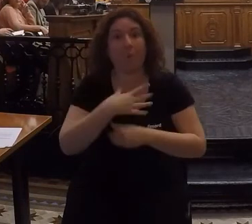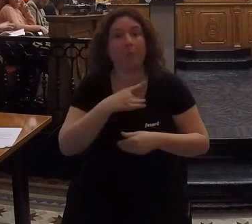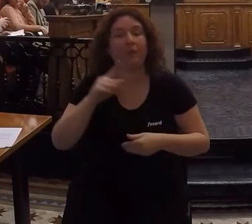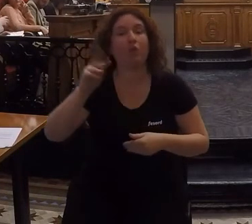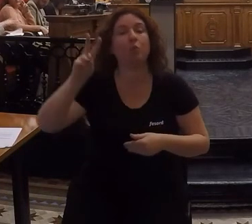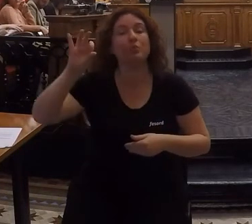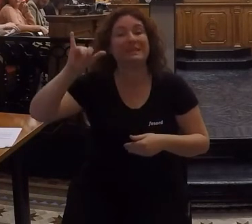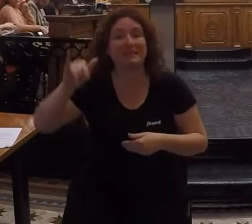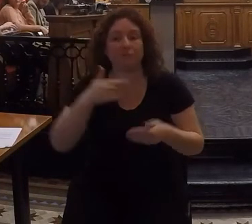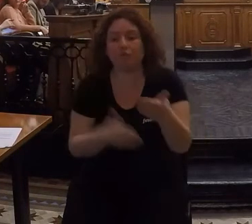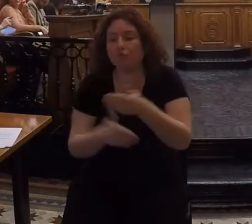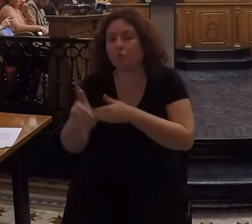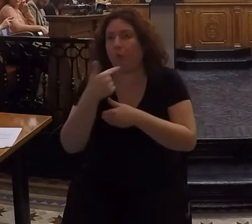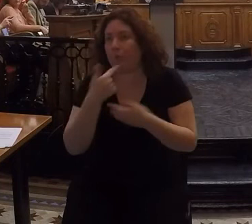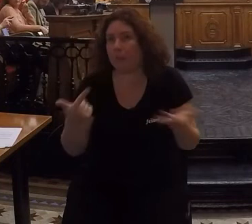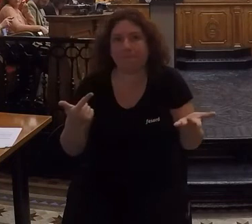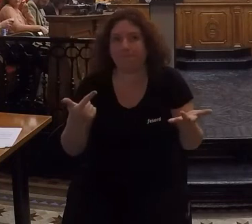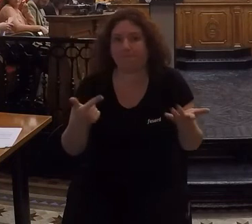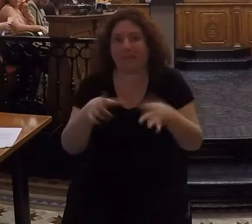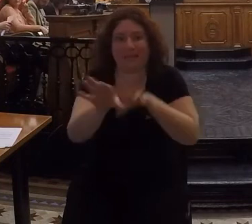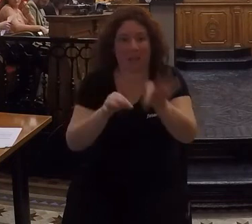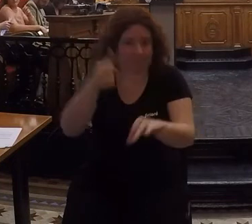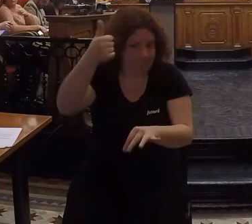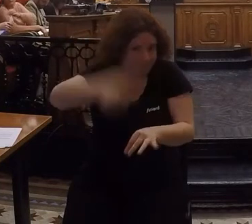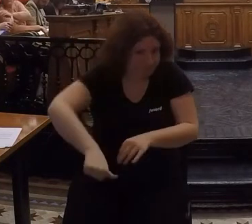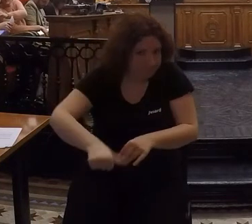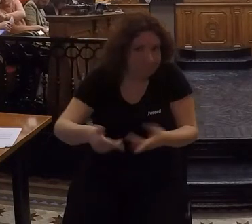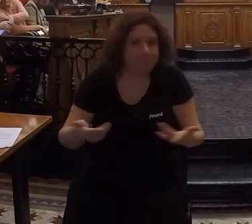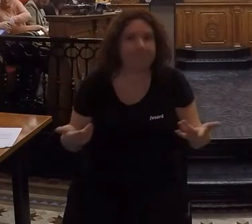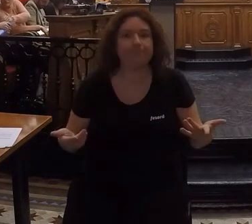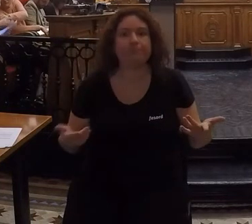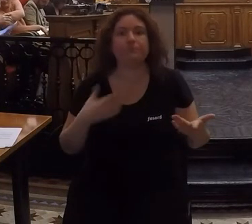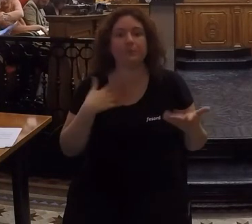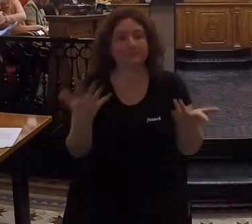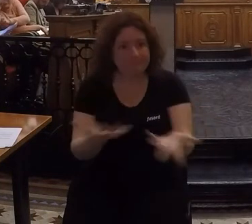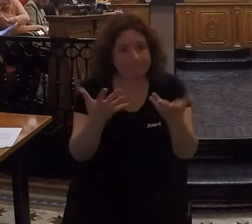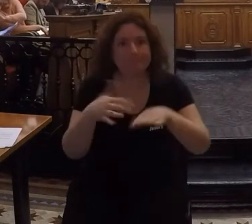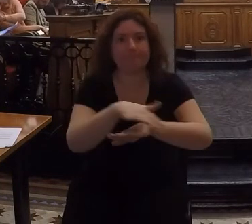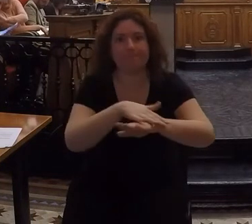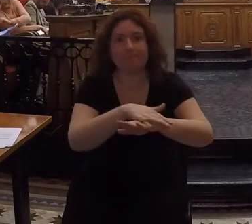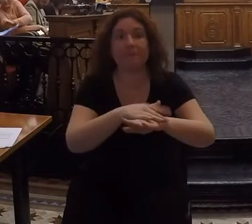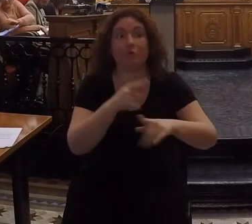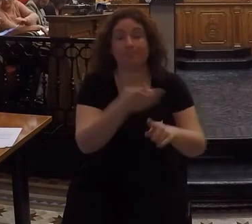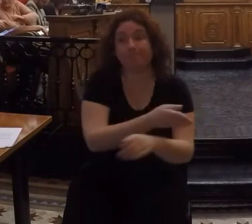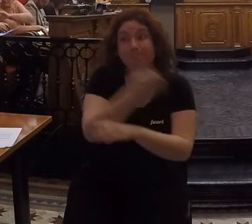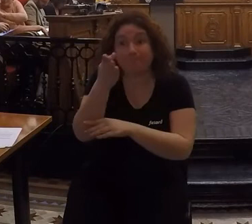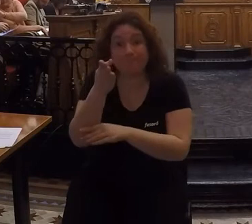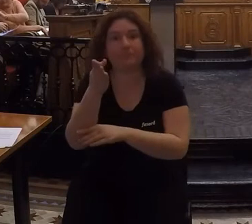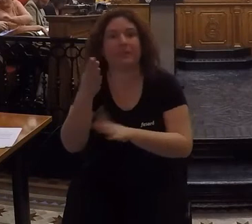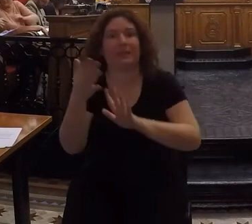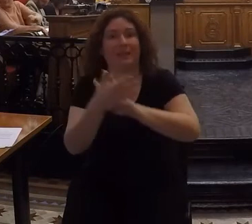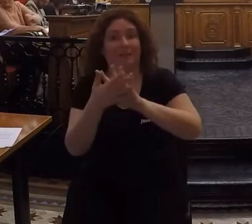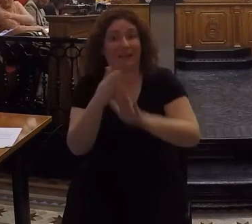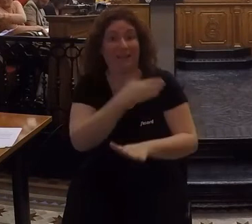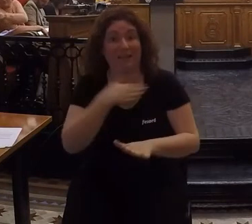Dusi-Elche no sea seleccionada para acceder a los fondos FEDER, se mantenga el compromiso